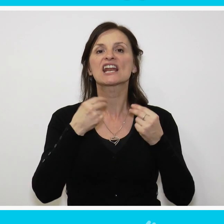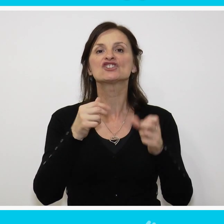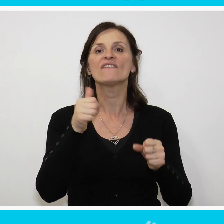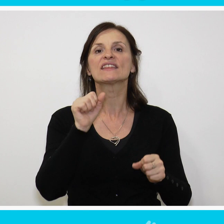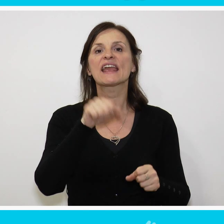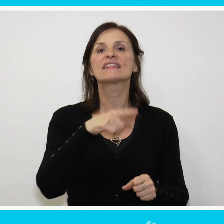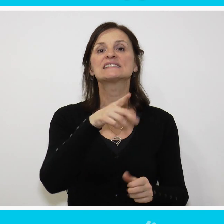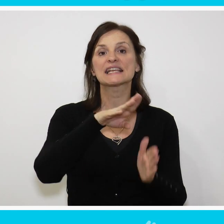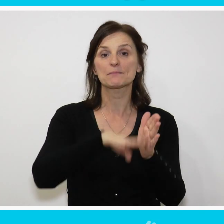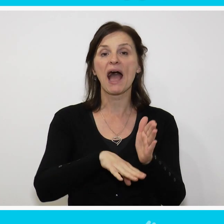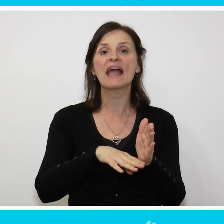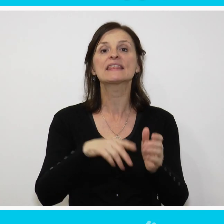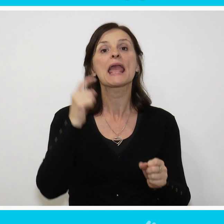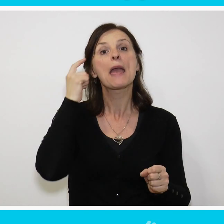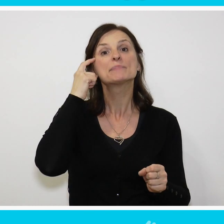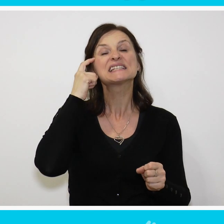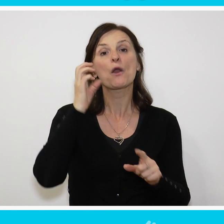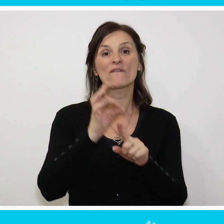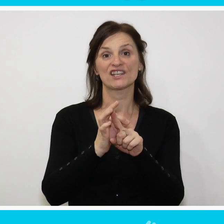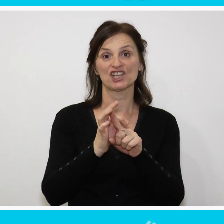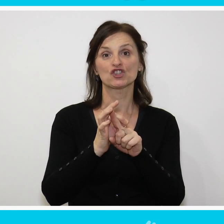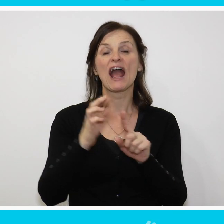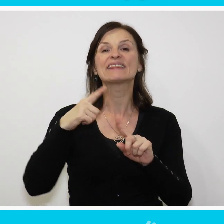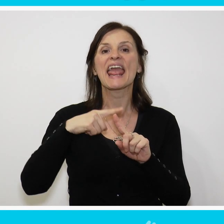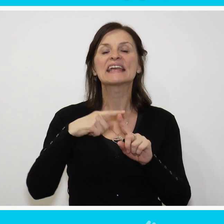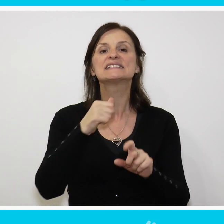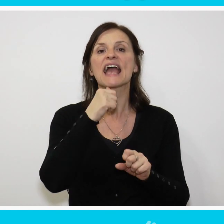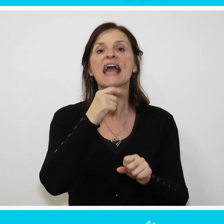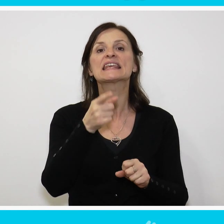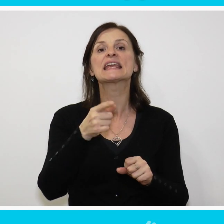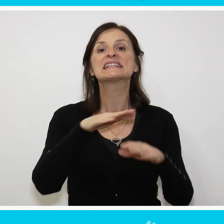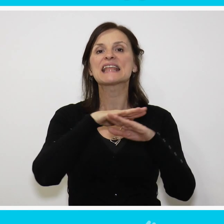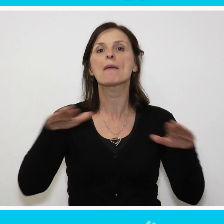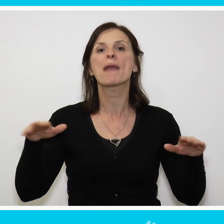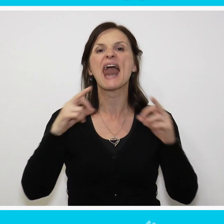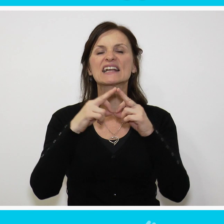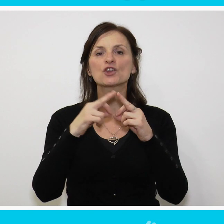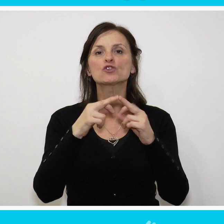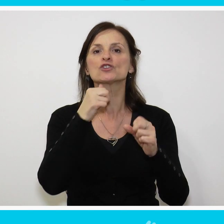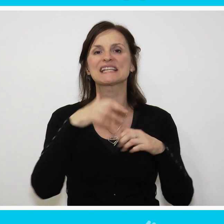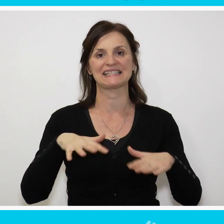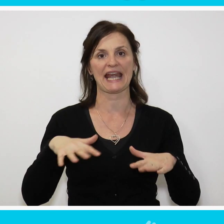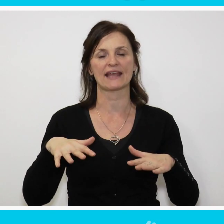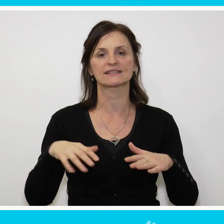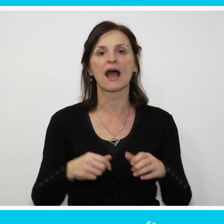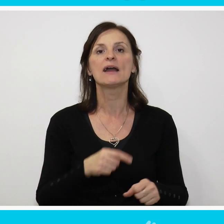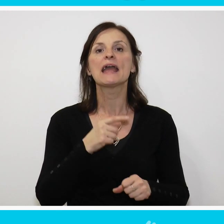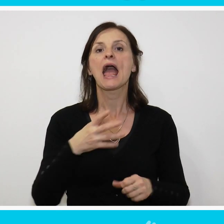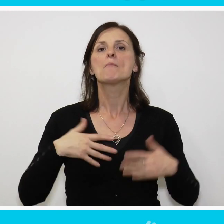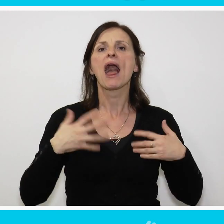izražavanja je da se smanji psihofizička tenzija, stepen anksioznosti i